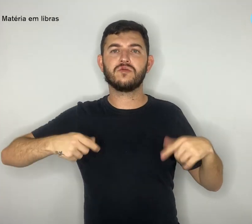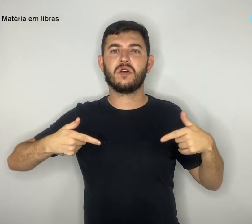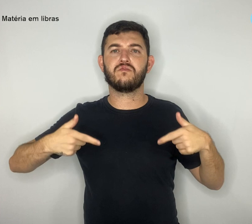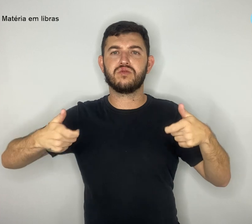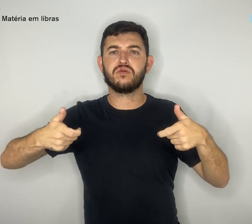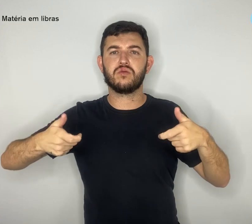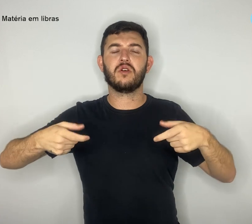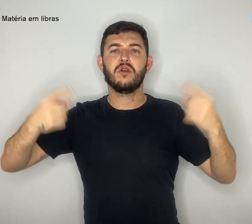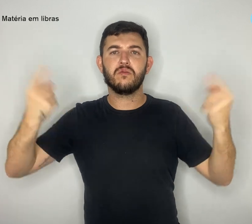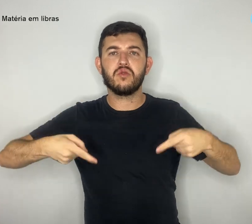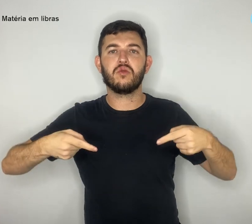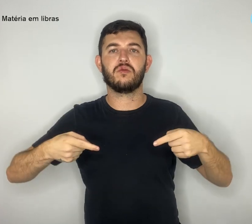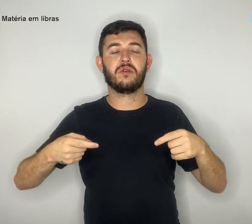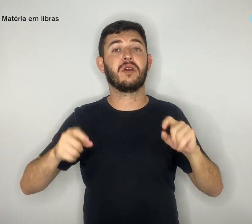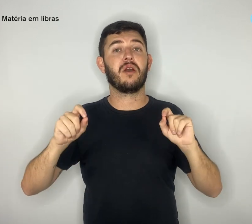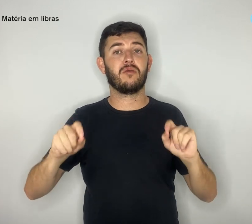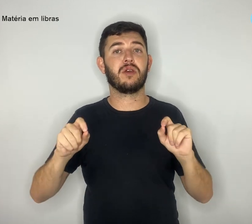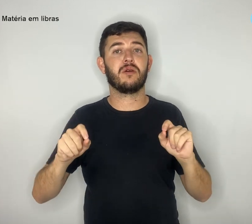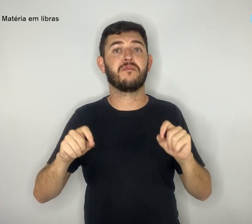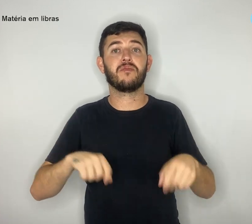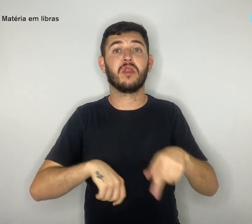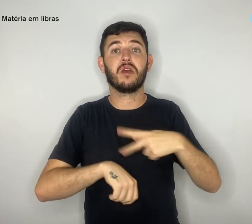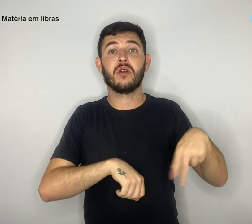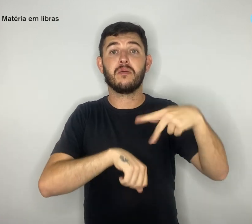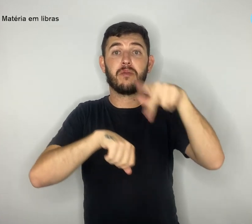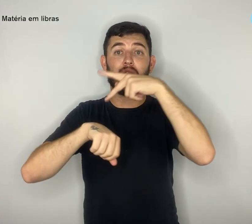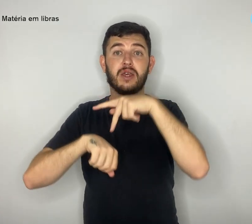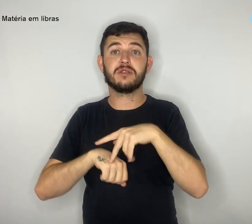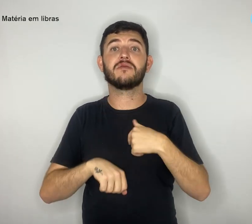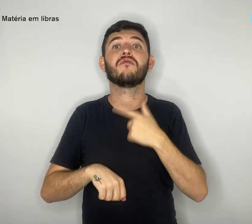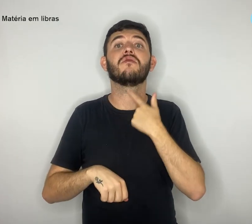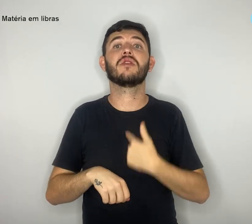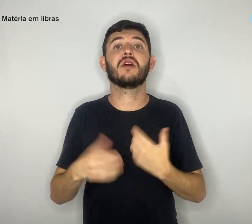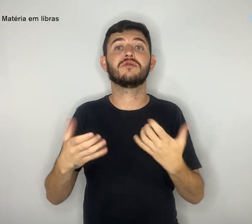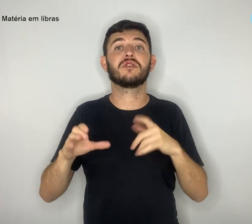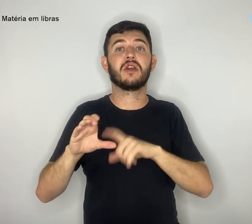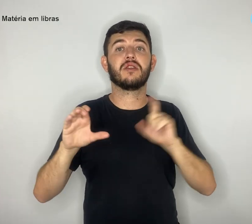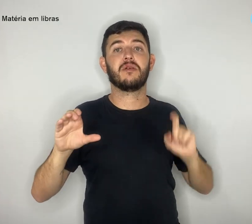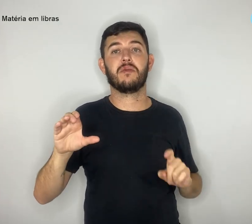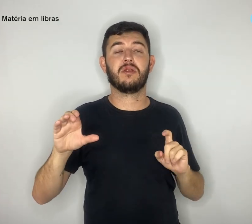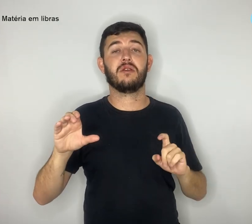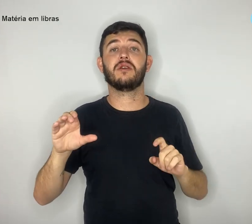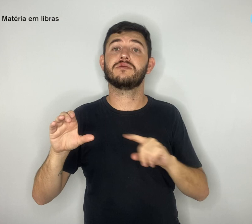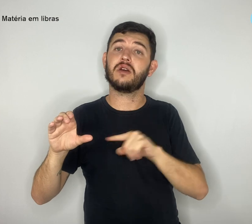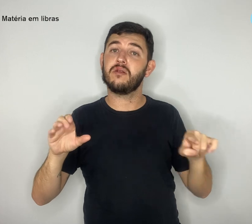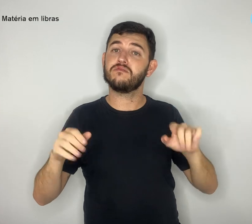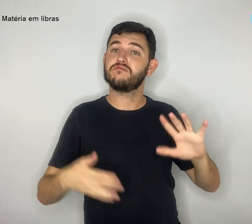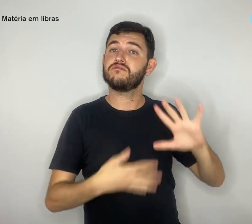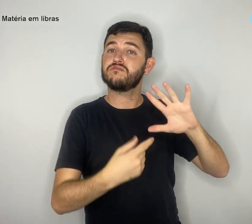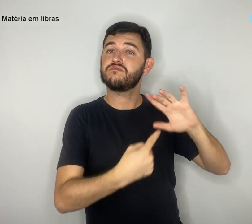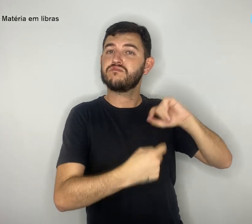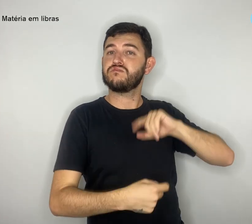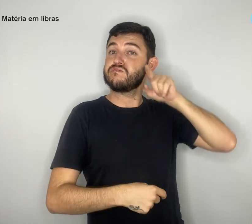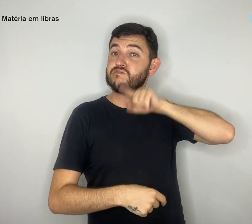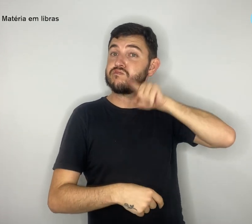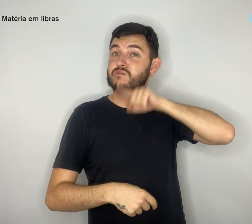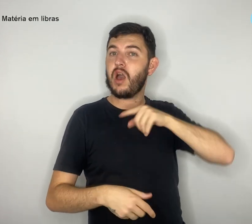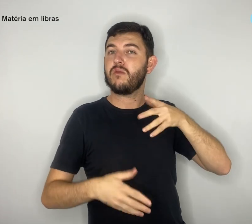estadunidense contra os países que querem sua própria independência. Numa recente análise da